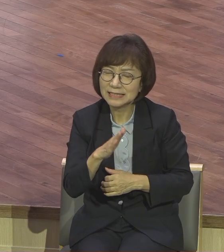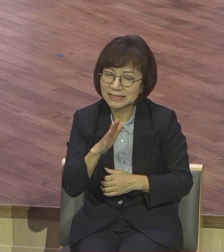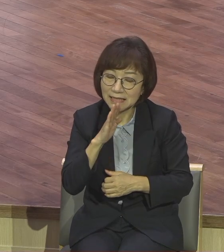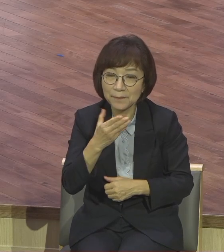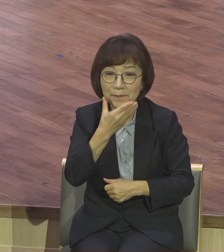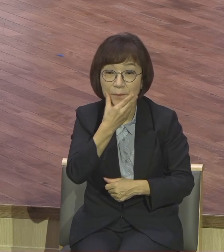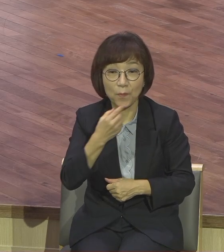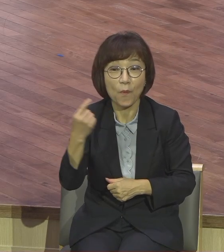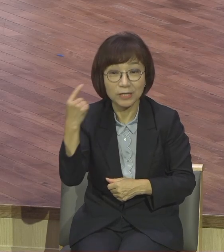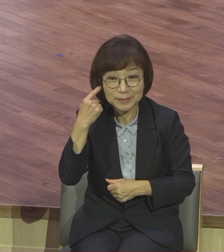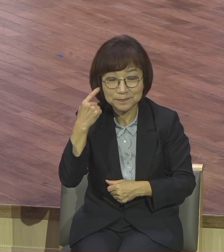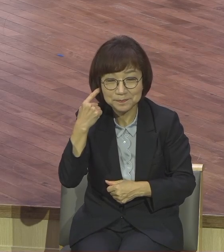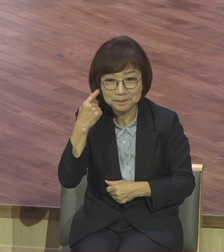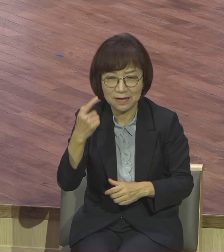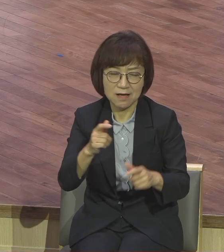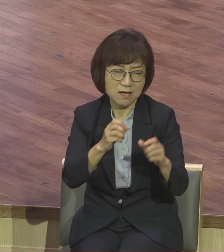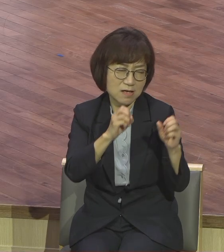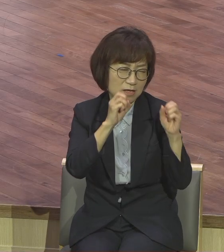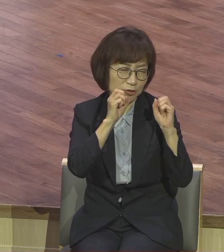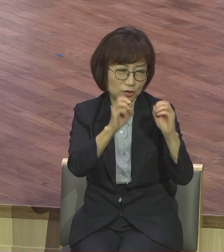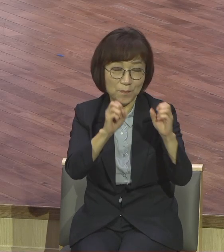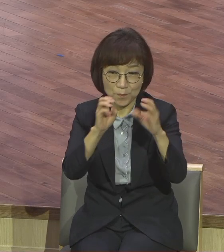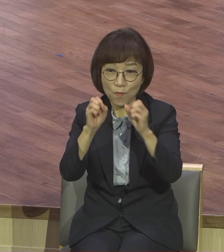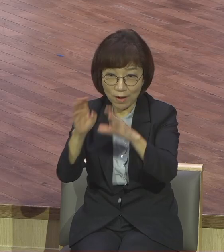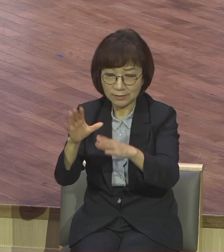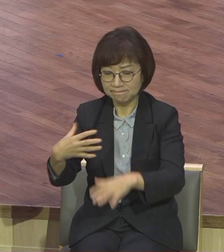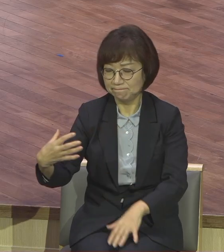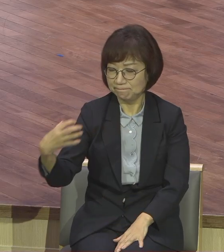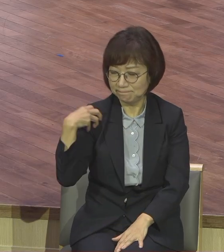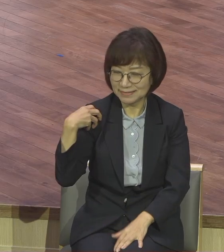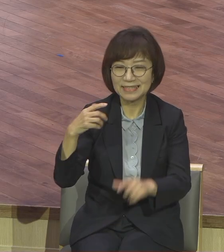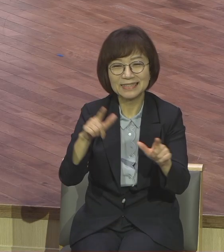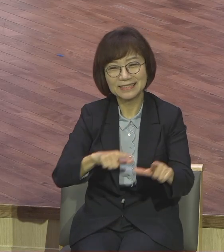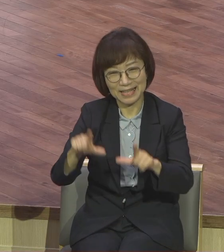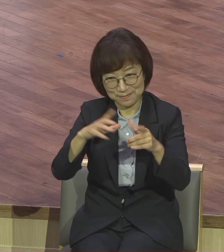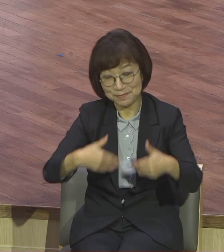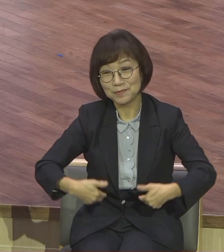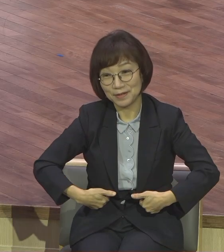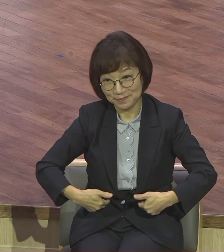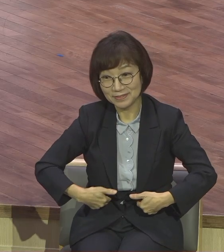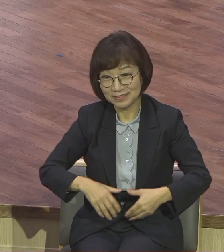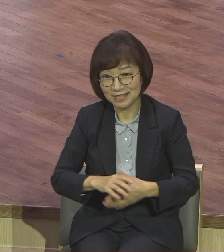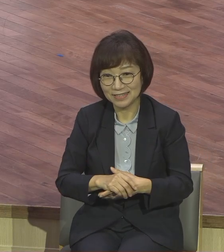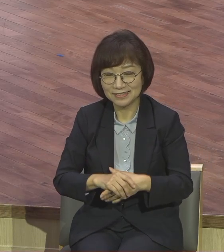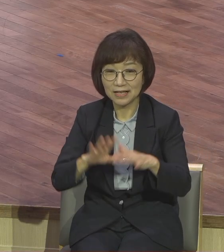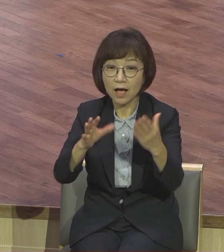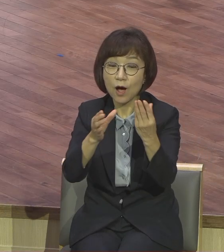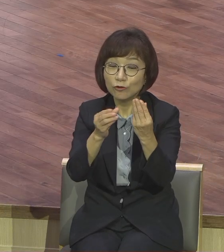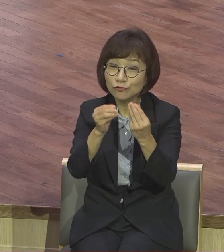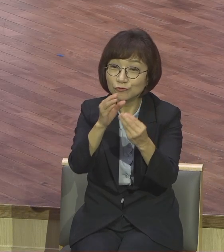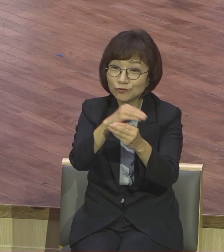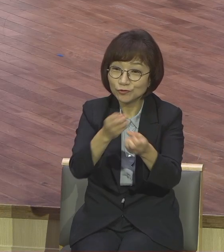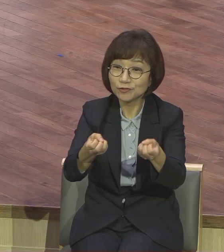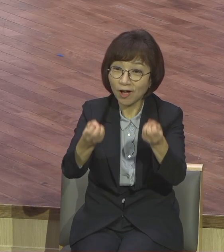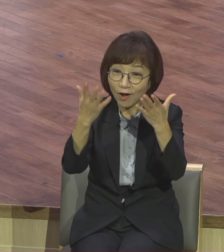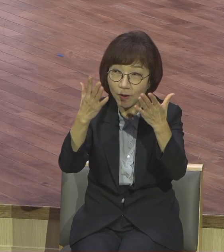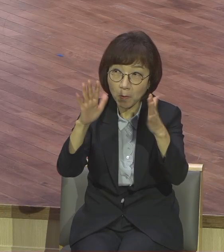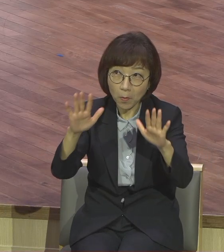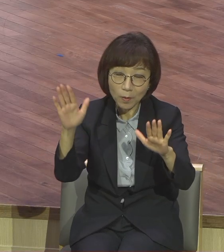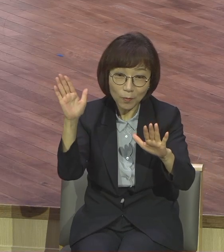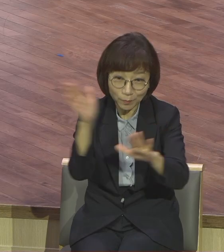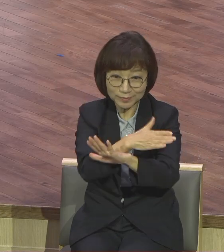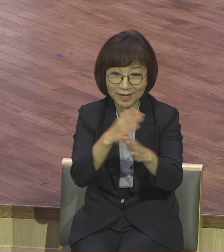진리를 선포하는 삶을 살아야 된다. 이번 주간이 추석 설명절